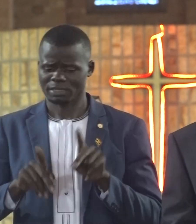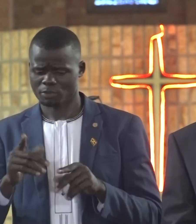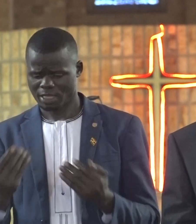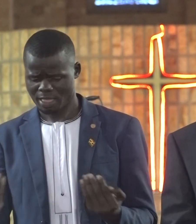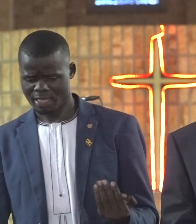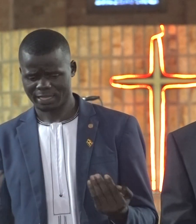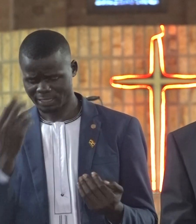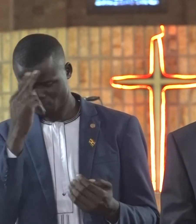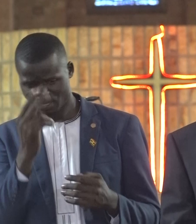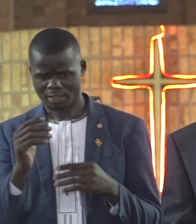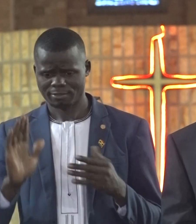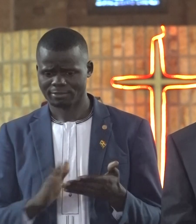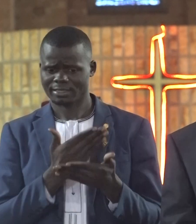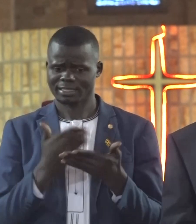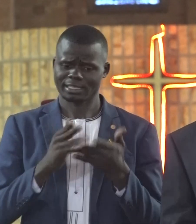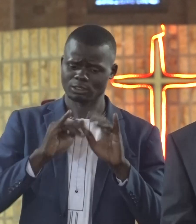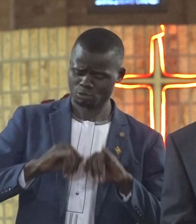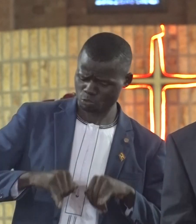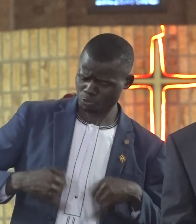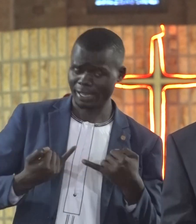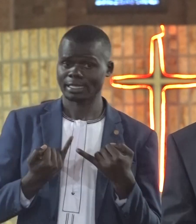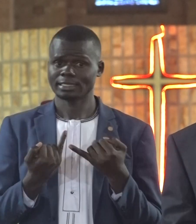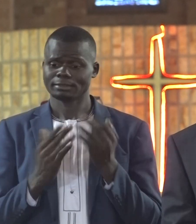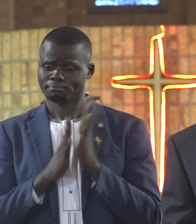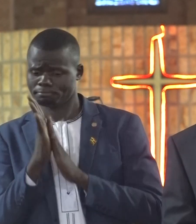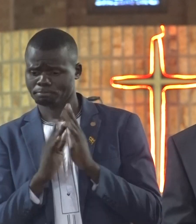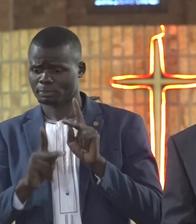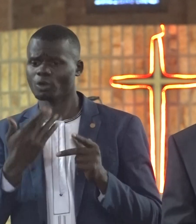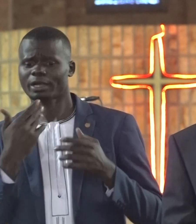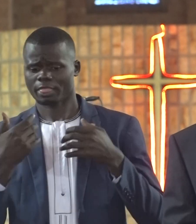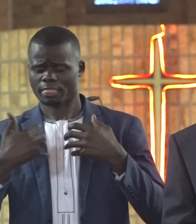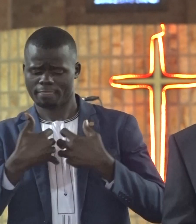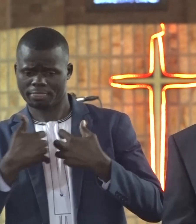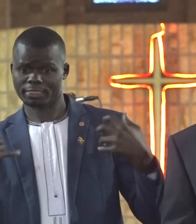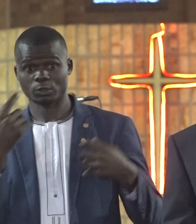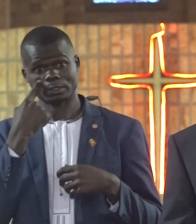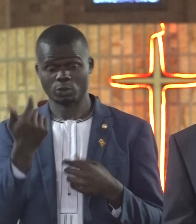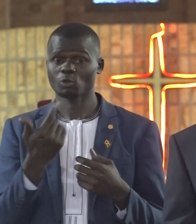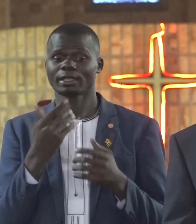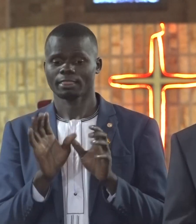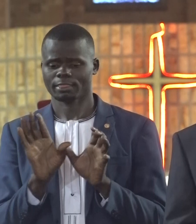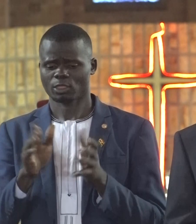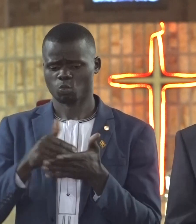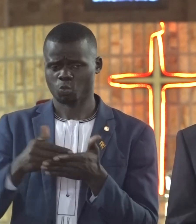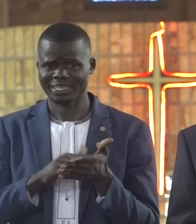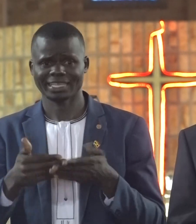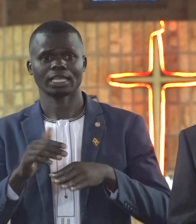bayimbye, tusobole okulabuukirira abaagala okututemaatemamu nga baagala okutunafuya.